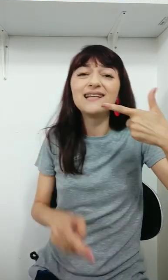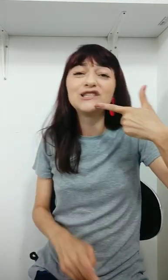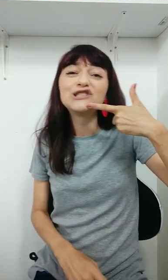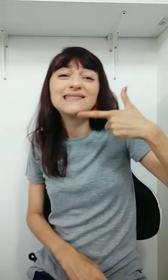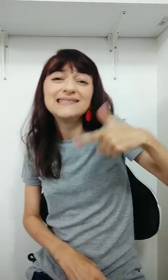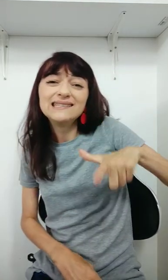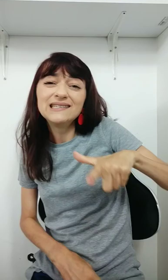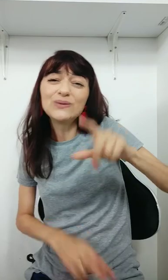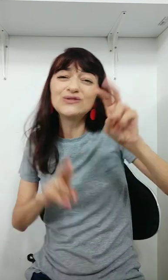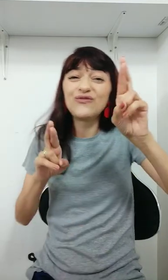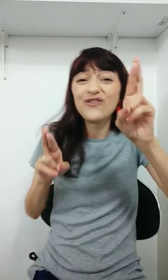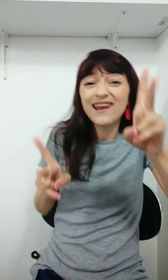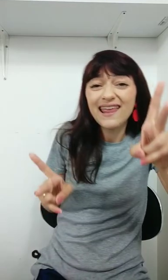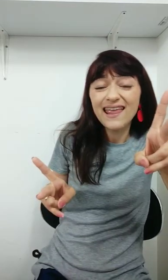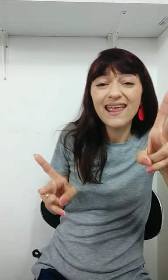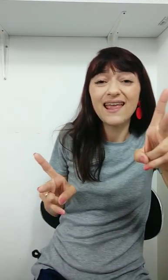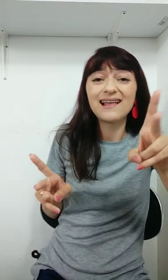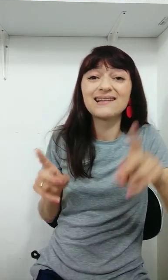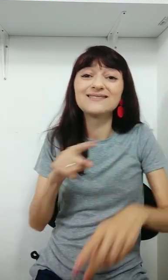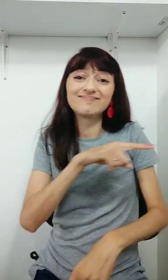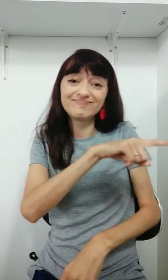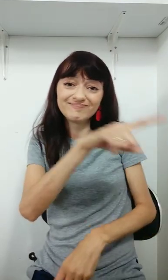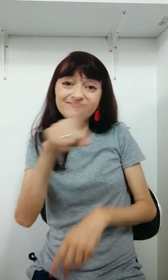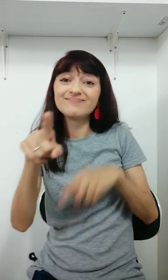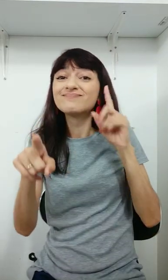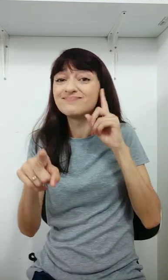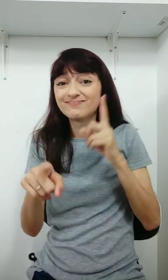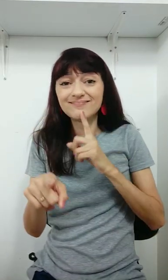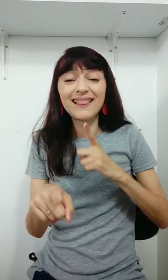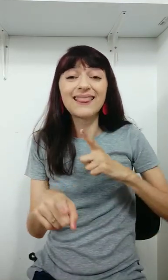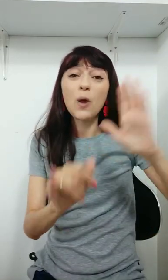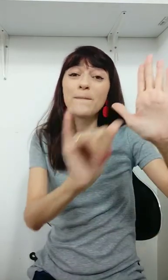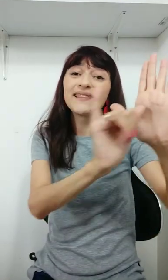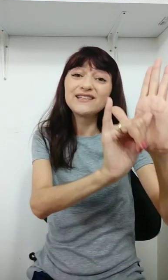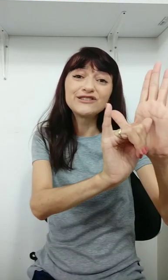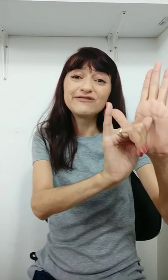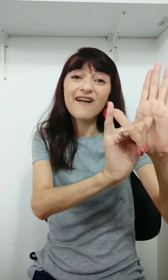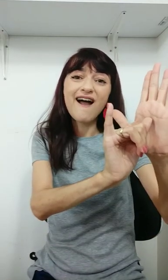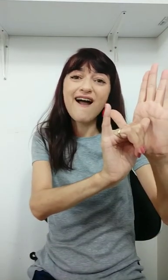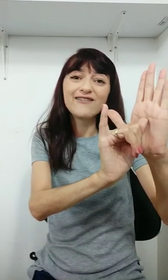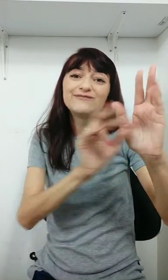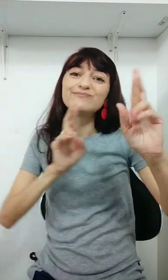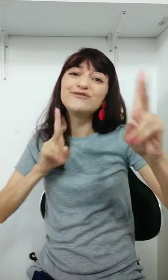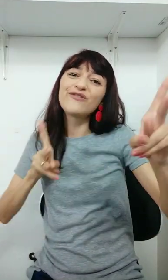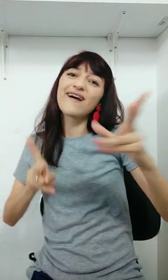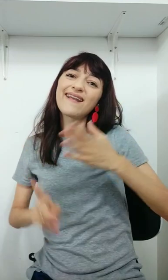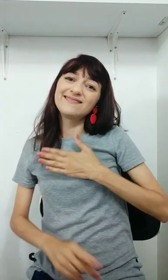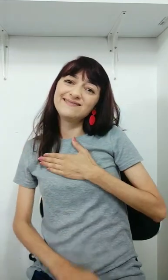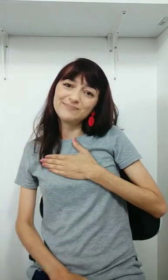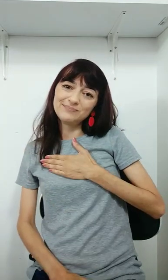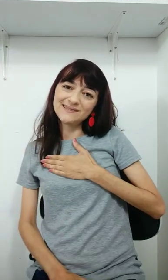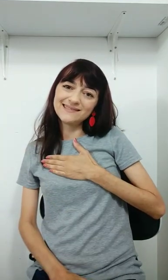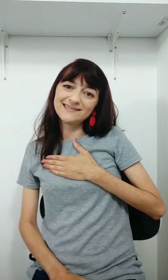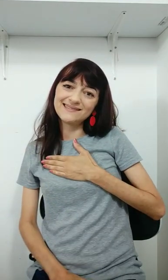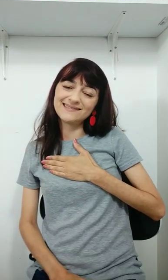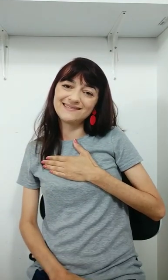é diferente, ele tem uma língua diferente, vai ser difícil para mim aprender isso, tá? Mas, gente, os surdos têm uma identidade diferente,